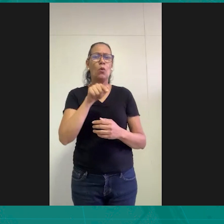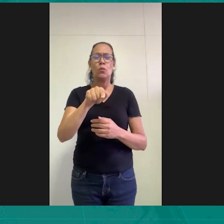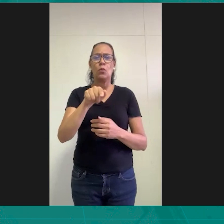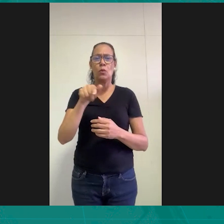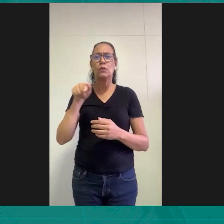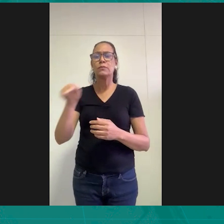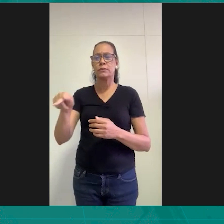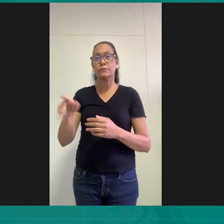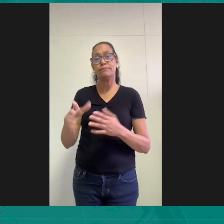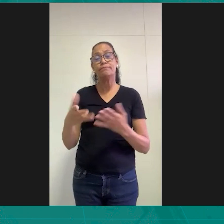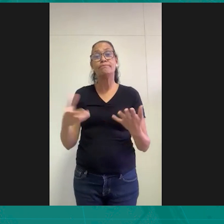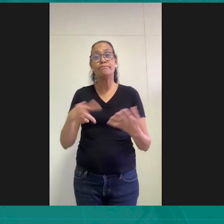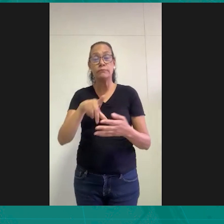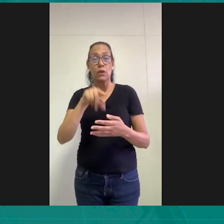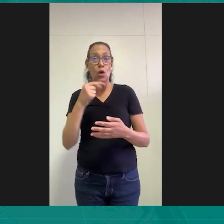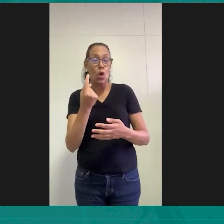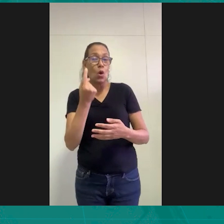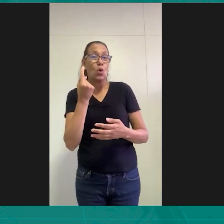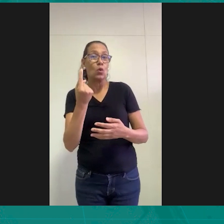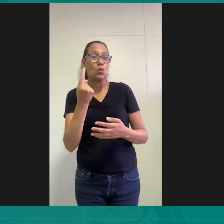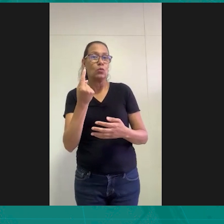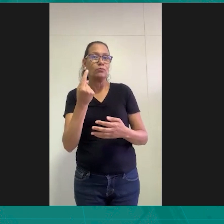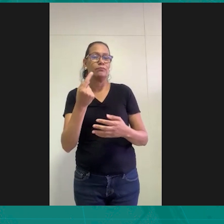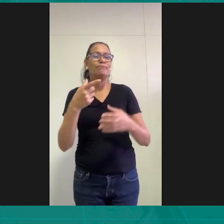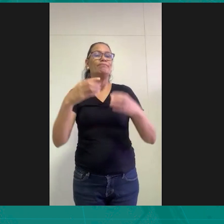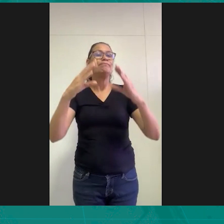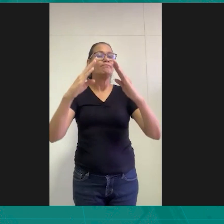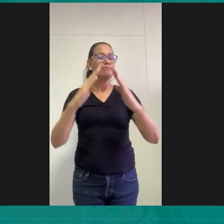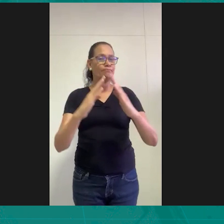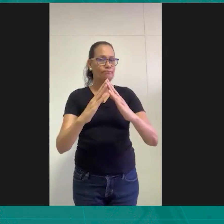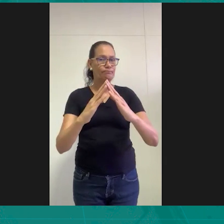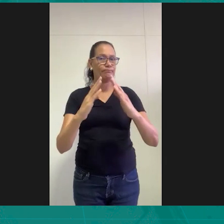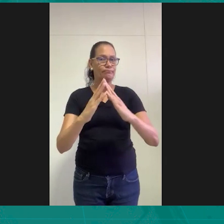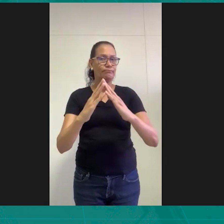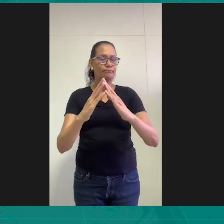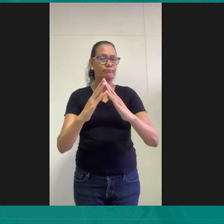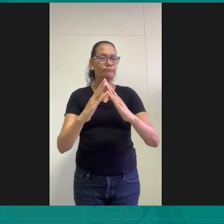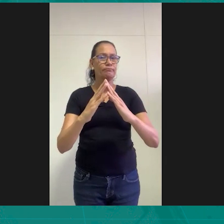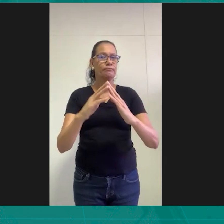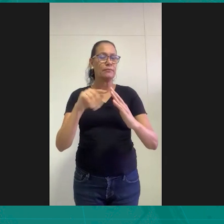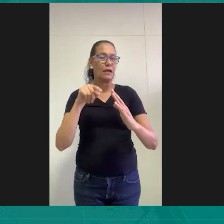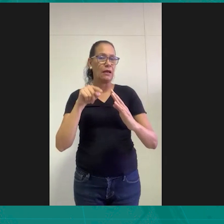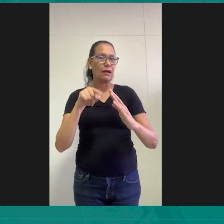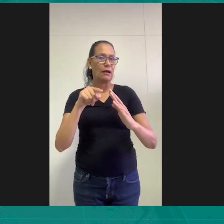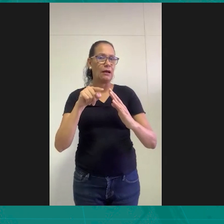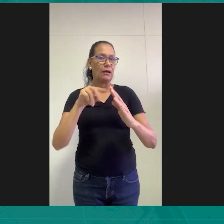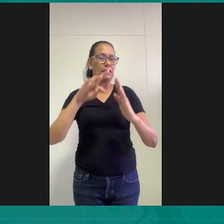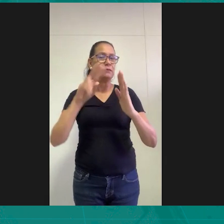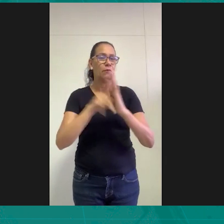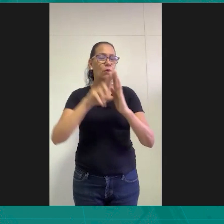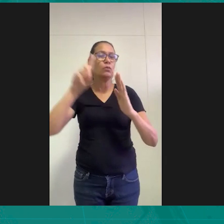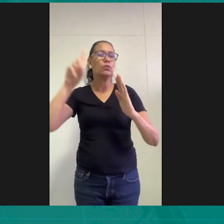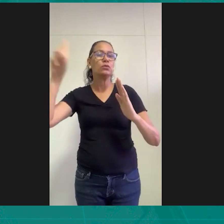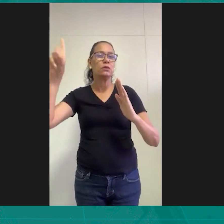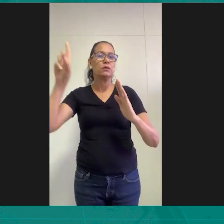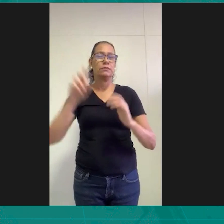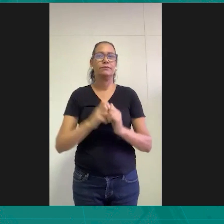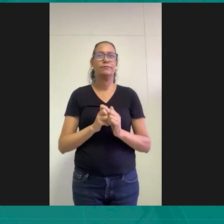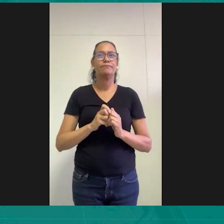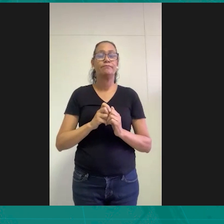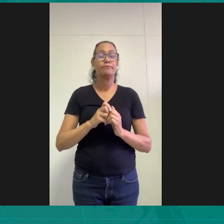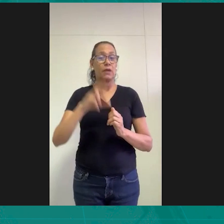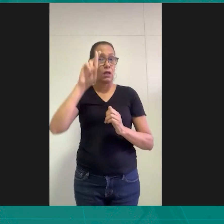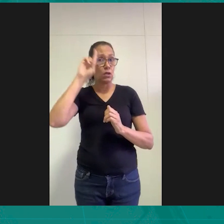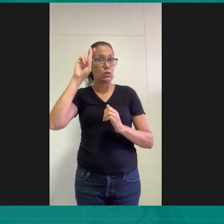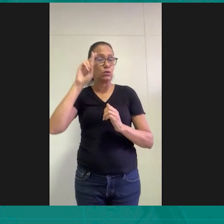e para lá ireis. Deus então disse para o povo, quando vocês entrarem na terra de